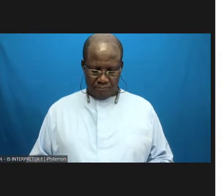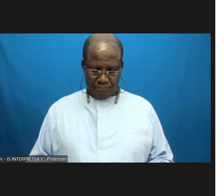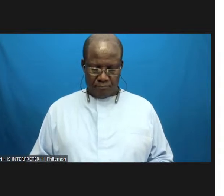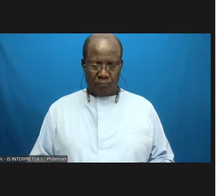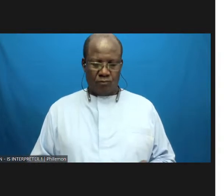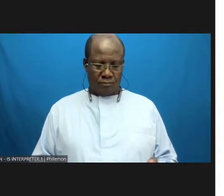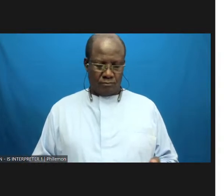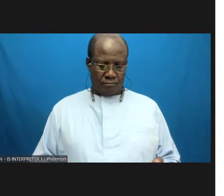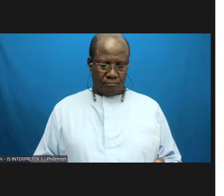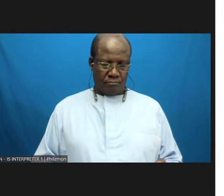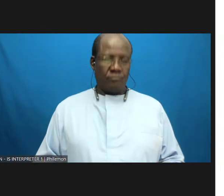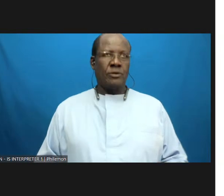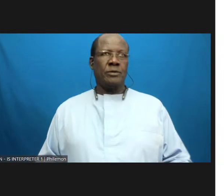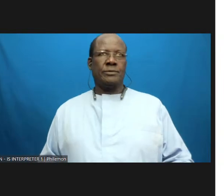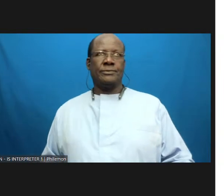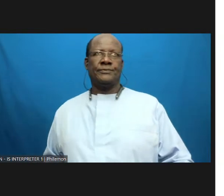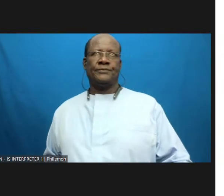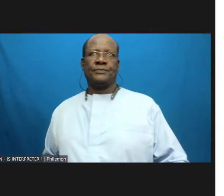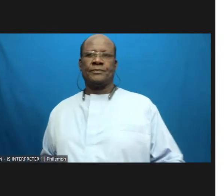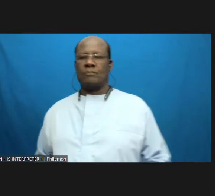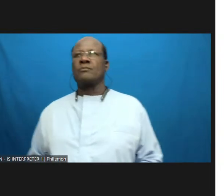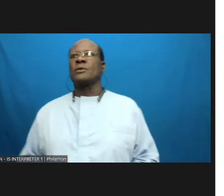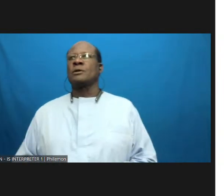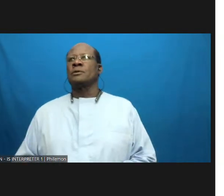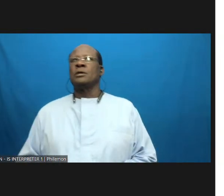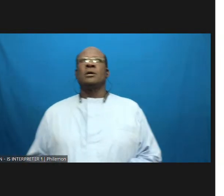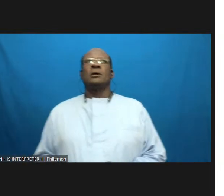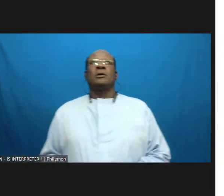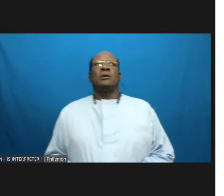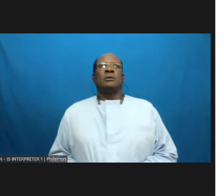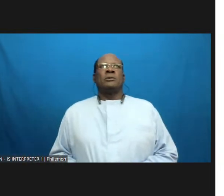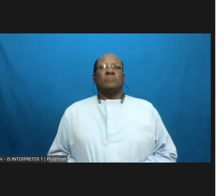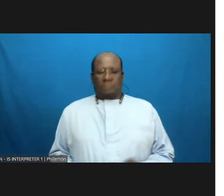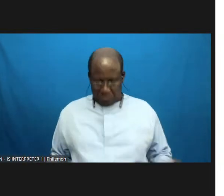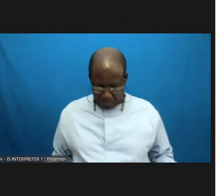Mesdames et messieurs, nous allons démarrer dans juste un instant. Nous avons